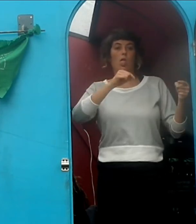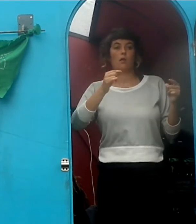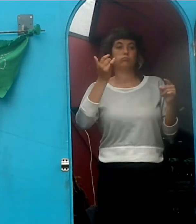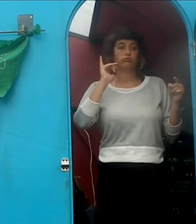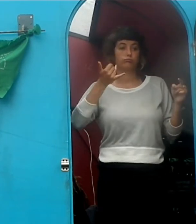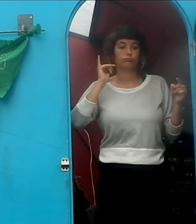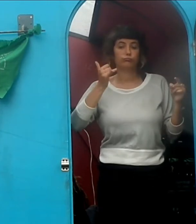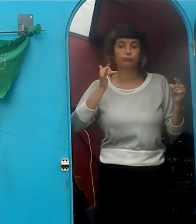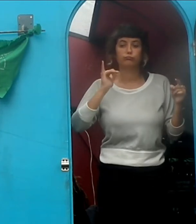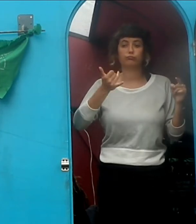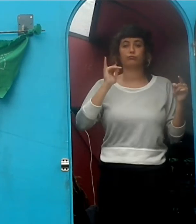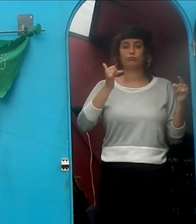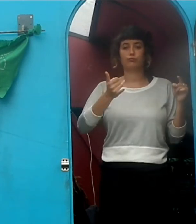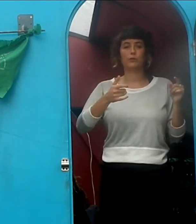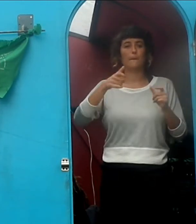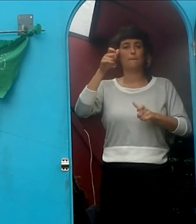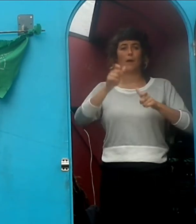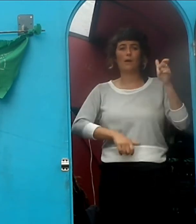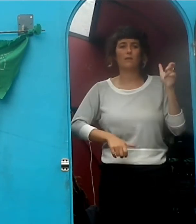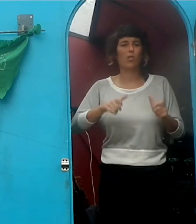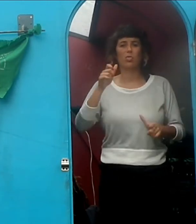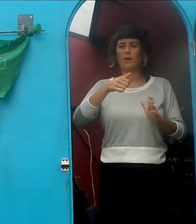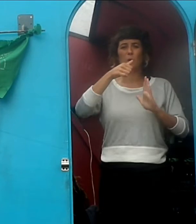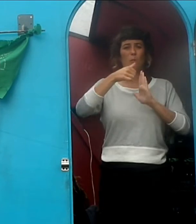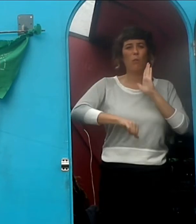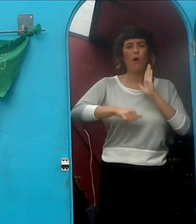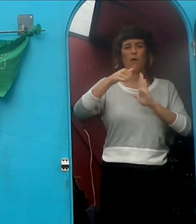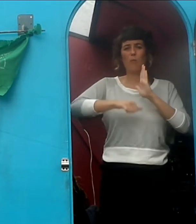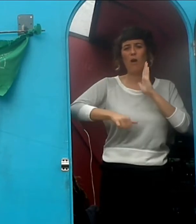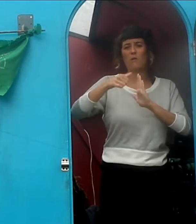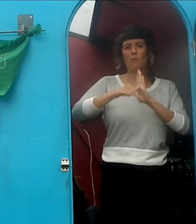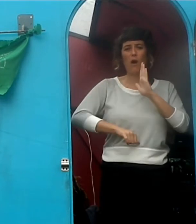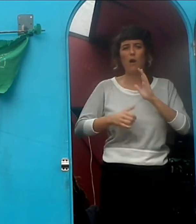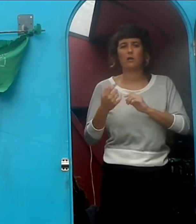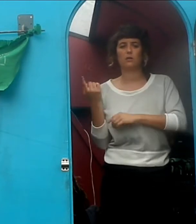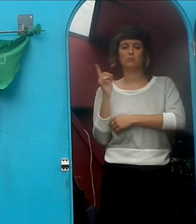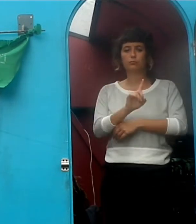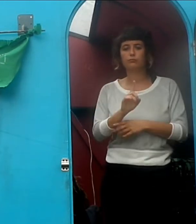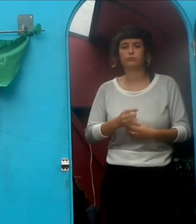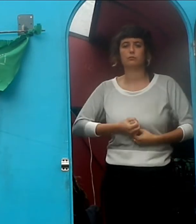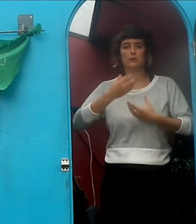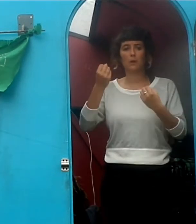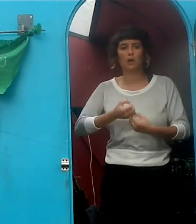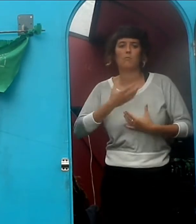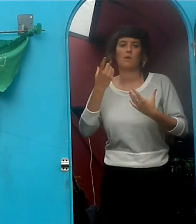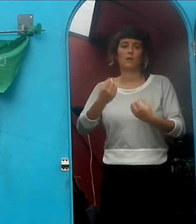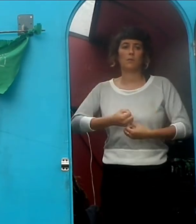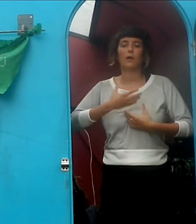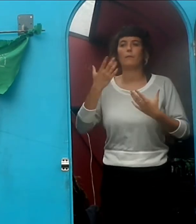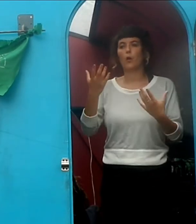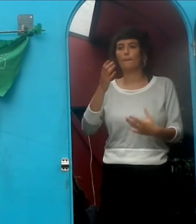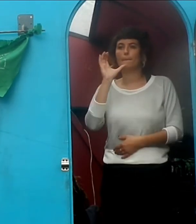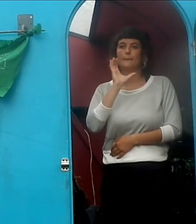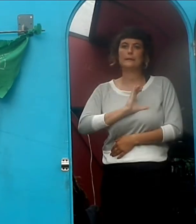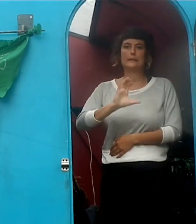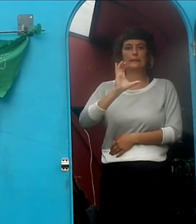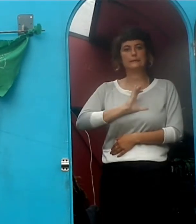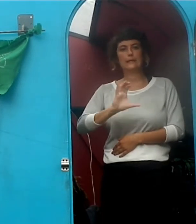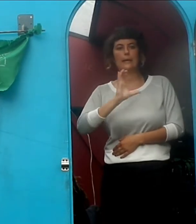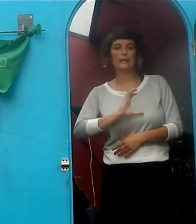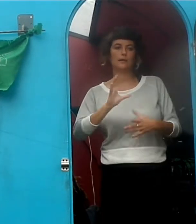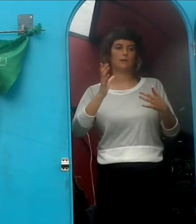ce débat a été très long. Et c'est-à-dire qu'il y a eu beaucoup de personnes qui sont intervenues pendant des mois pour essayer de...